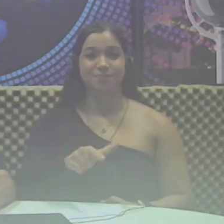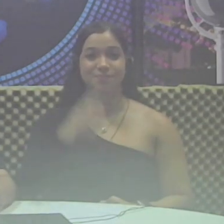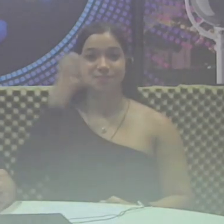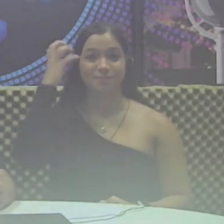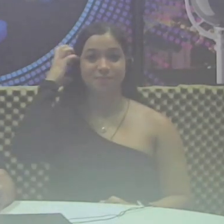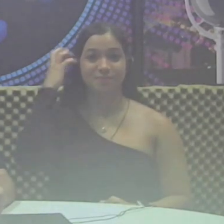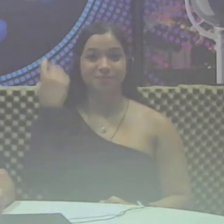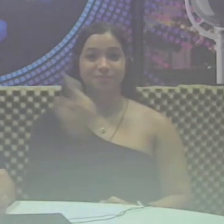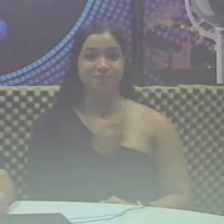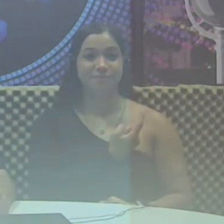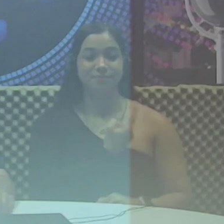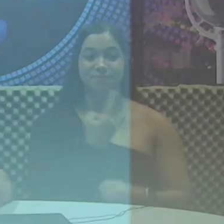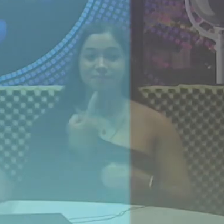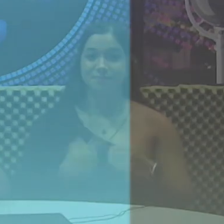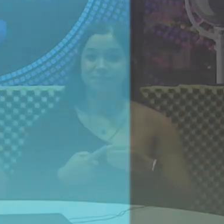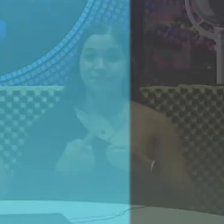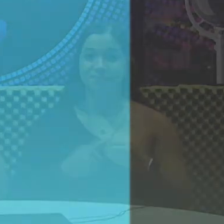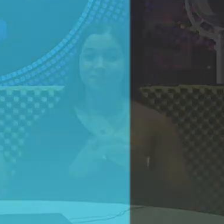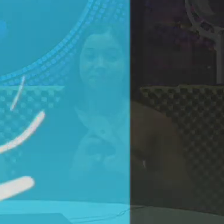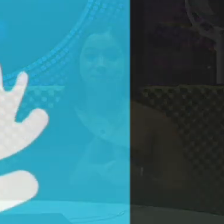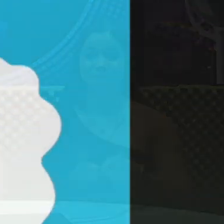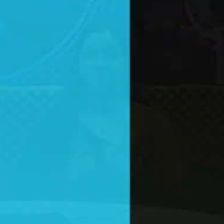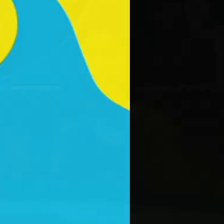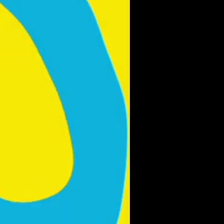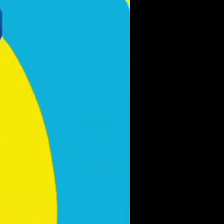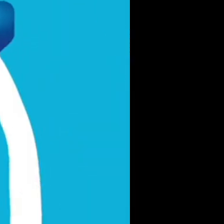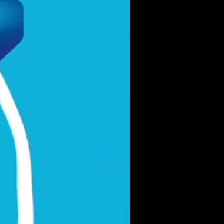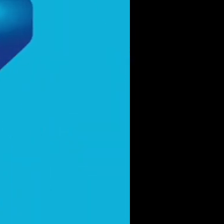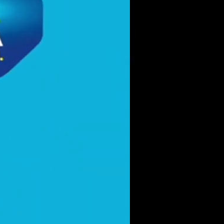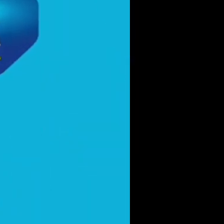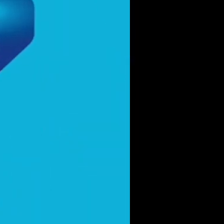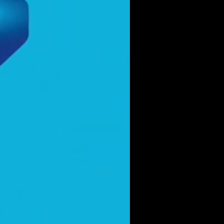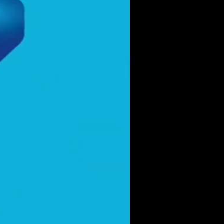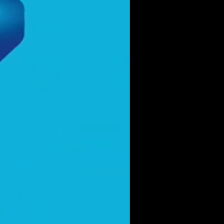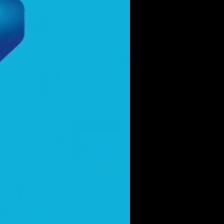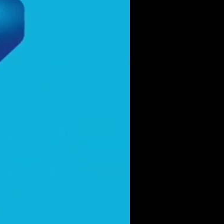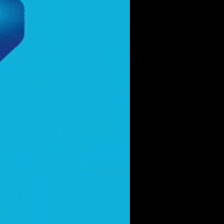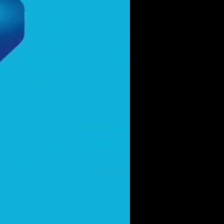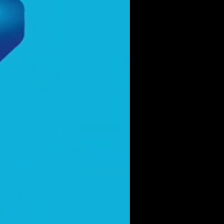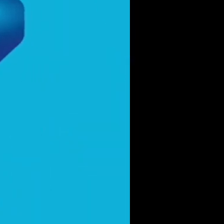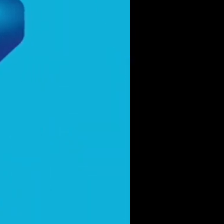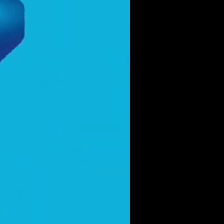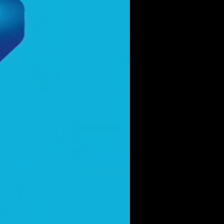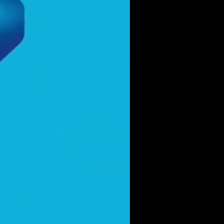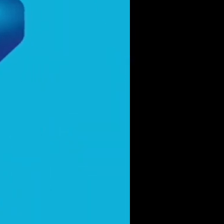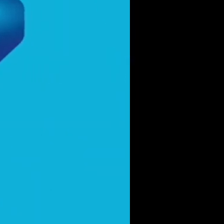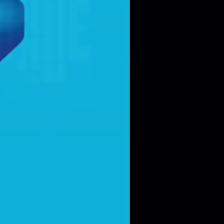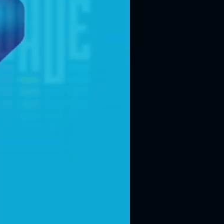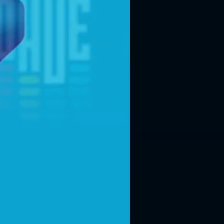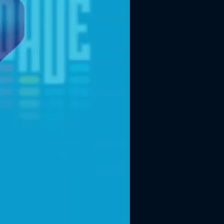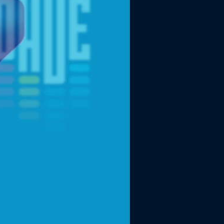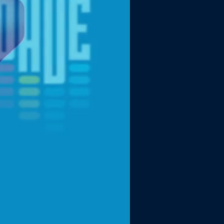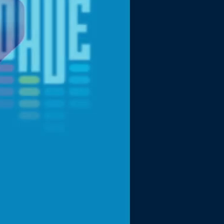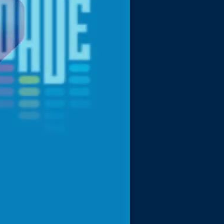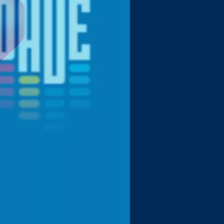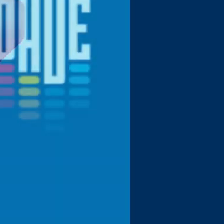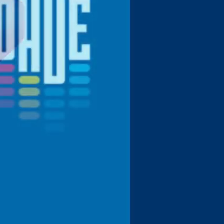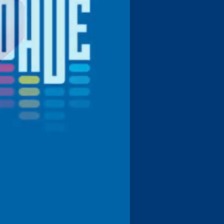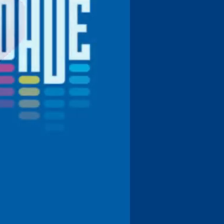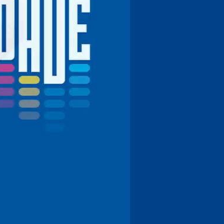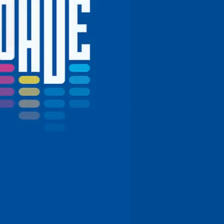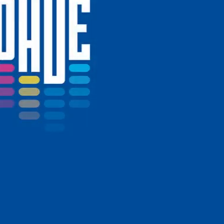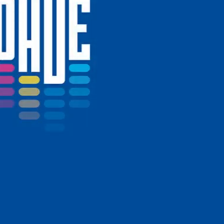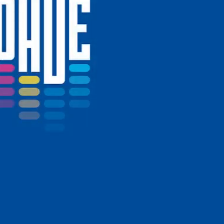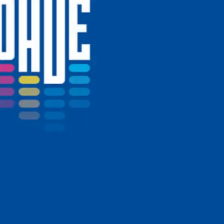do programa da Rádio Nossa Cidade. Continue conosco no portal da Prefeitura e nas redes sociais.